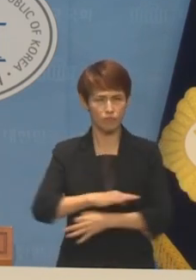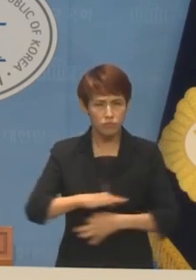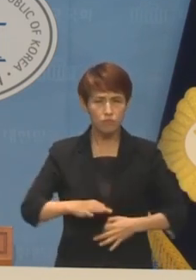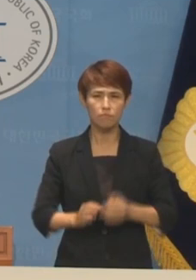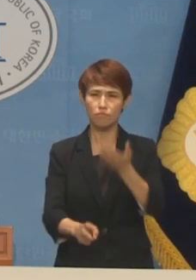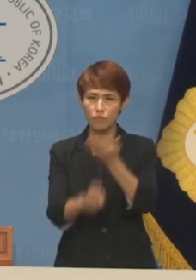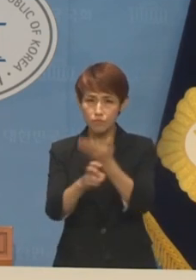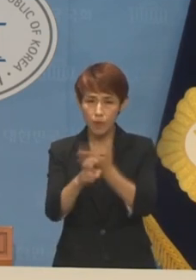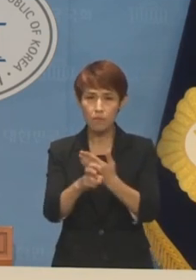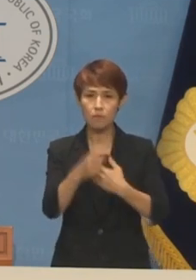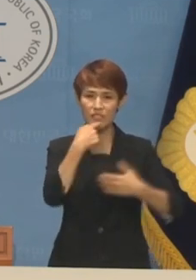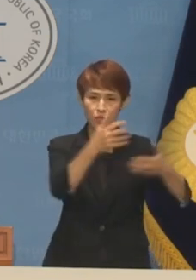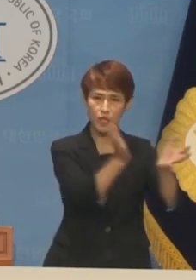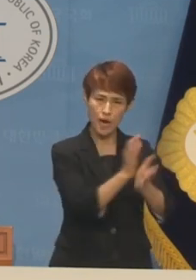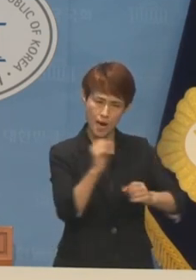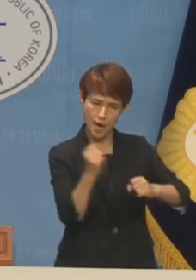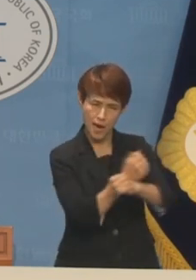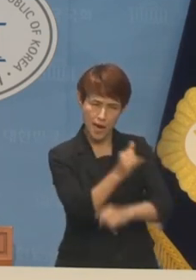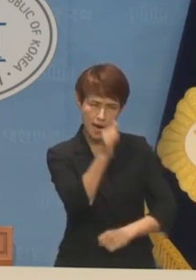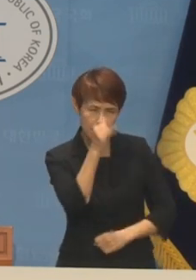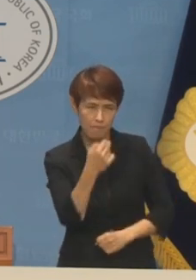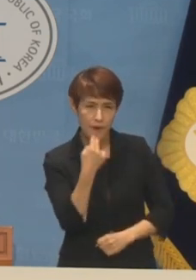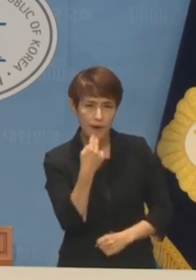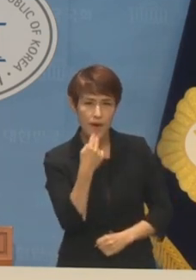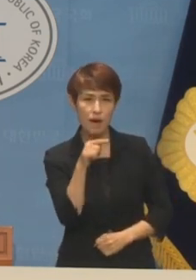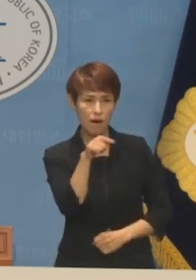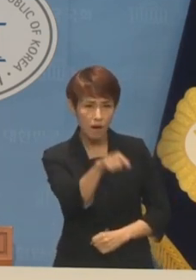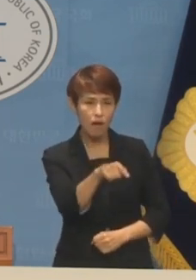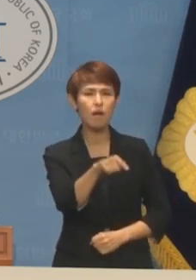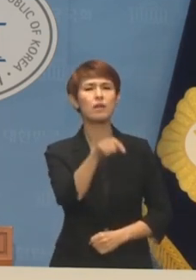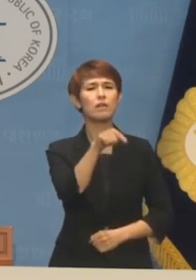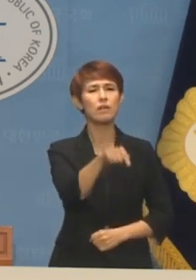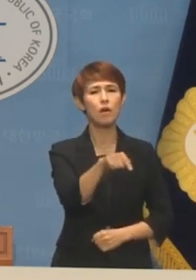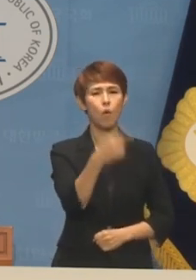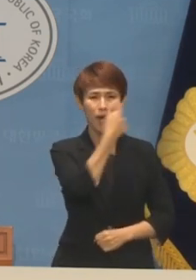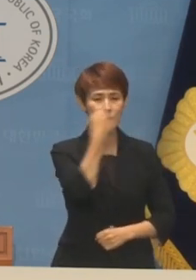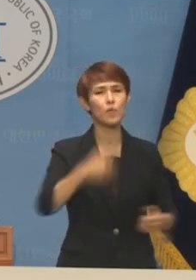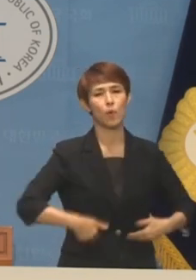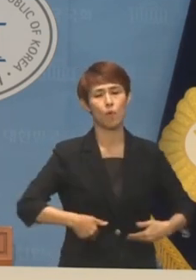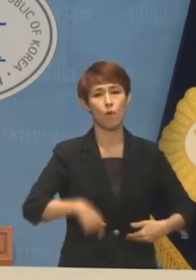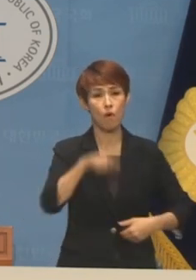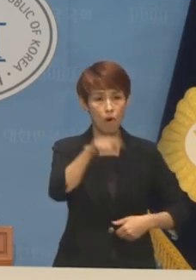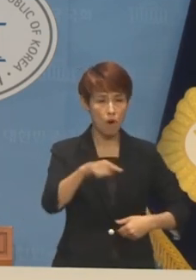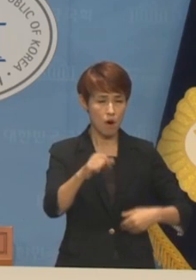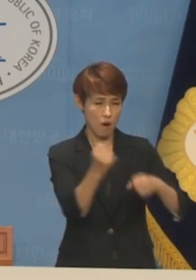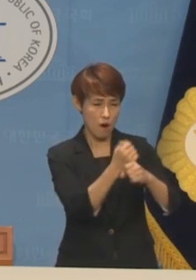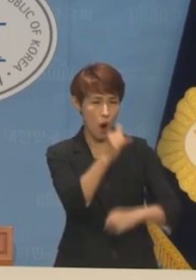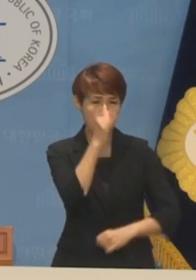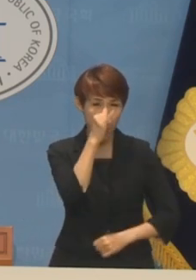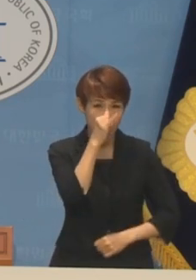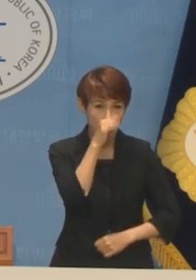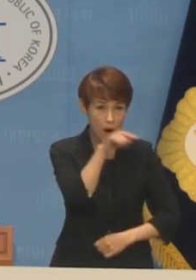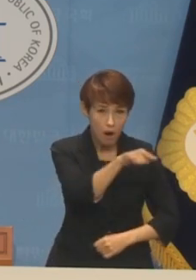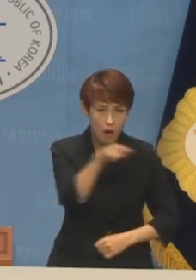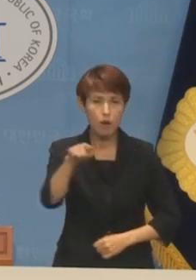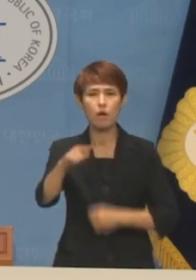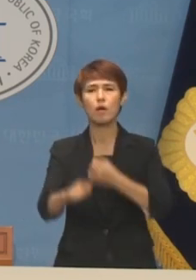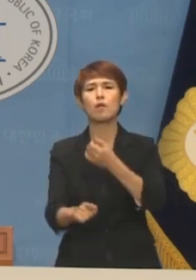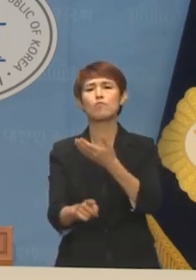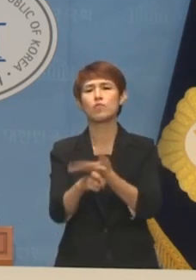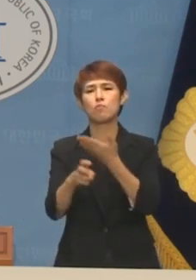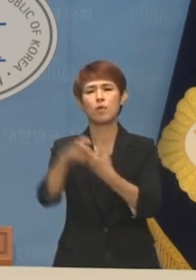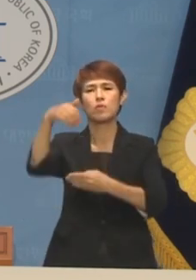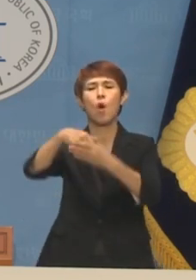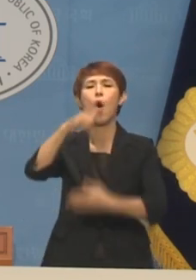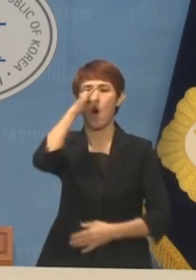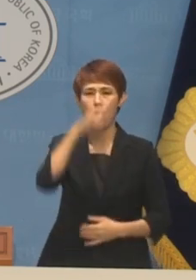민주당과의 유착이 끊임없이 부정선거론으로 힘을 실어주게 되는 이유입니다.